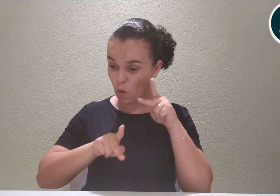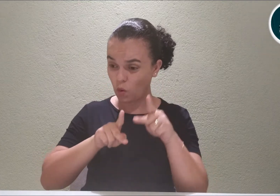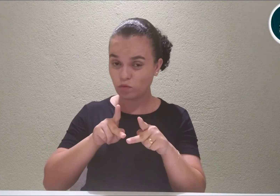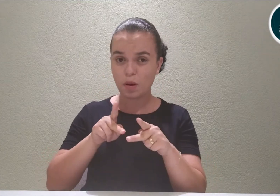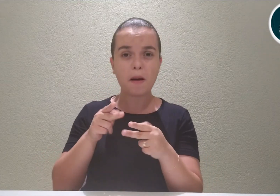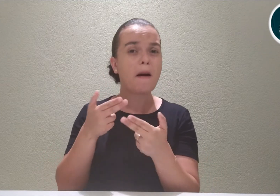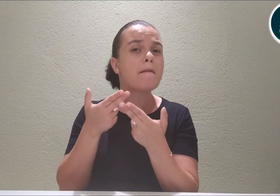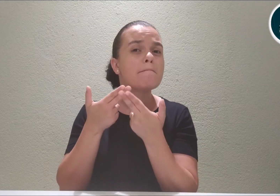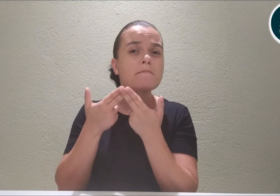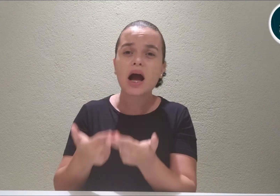O povo,